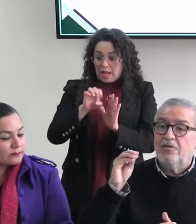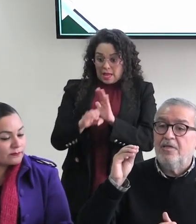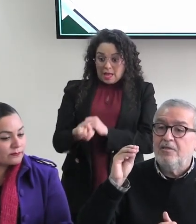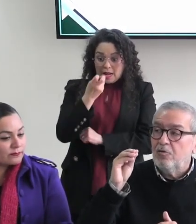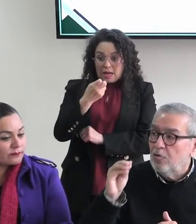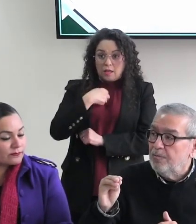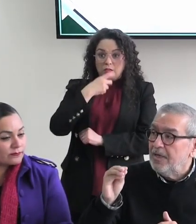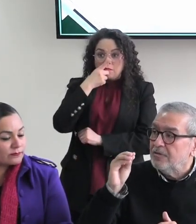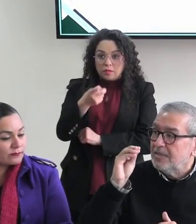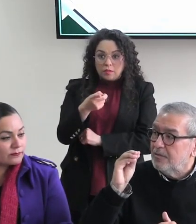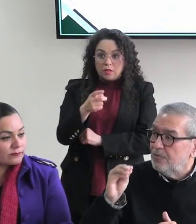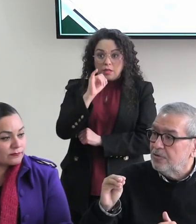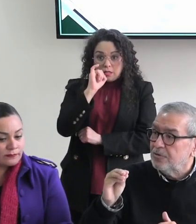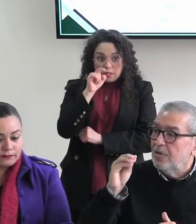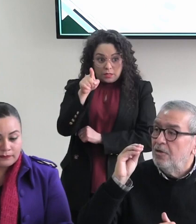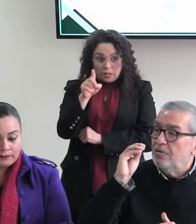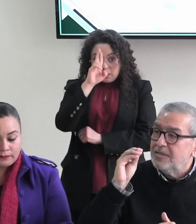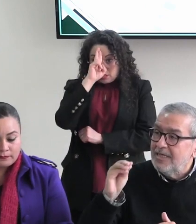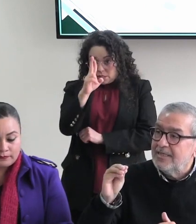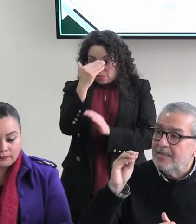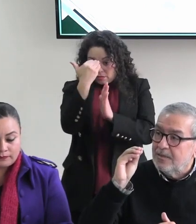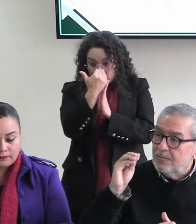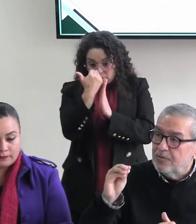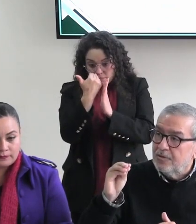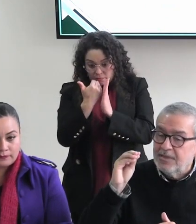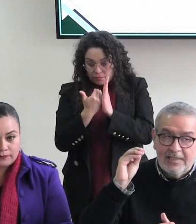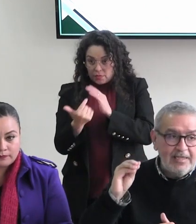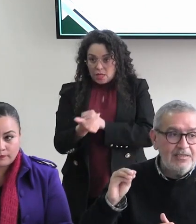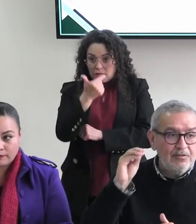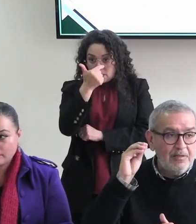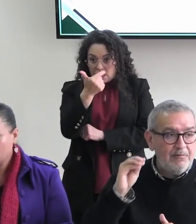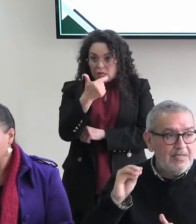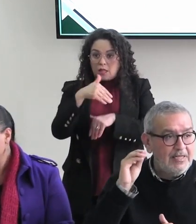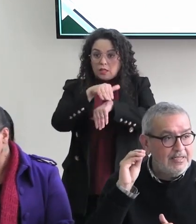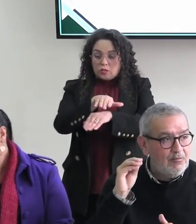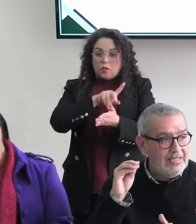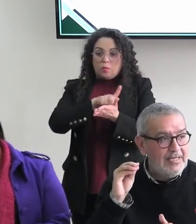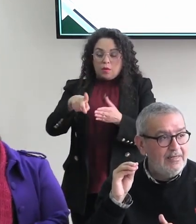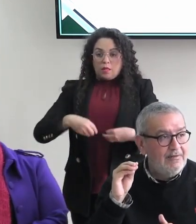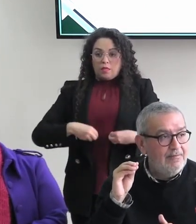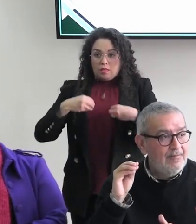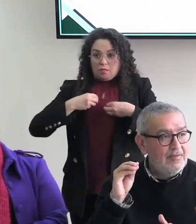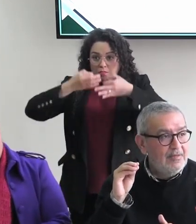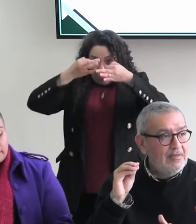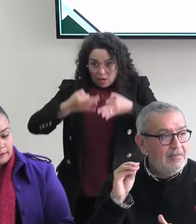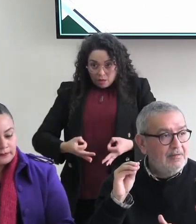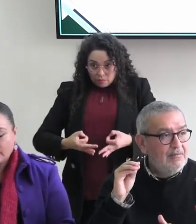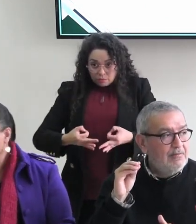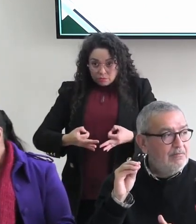ejemplo que estoy dando, cumple los atributos, los 7 atributos del derecho a una vivienda adecuada.